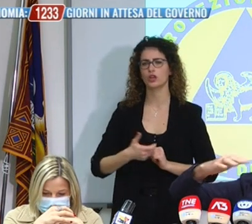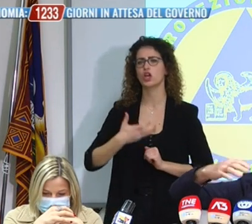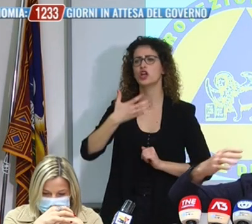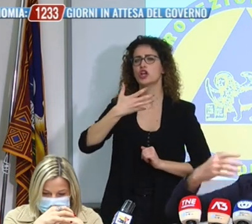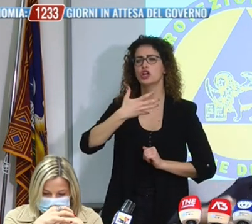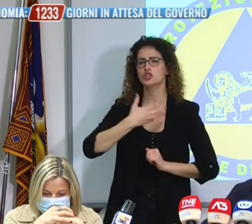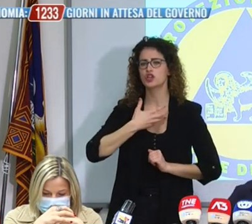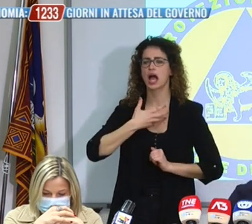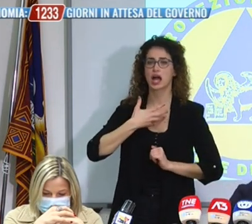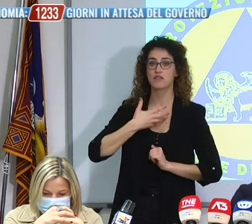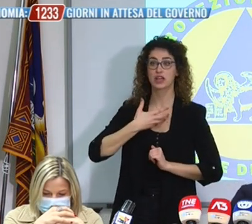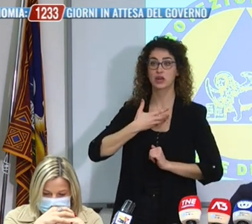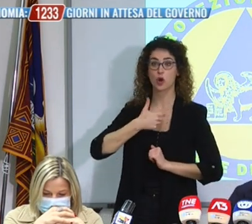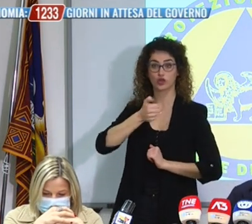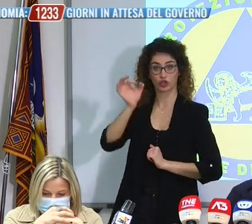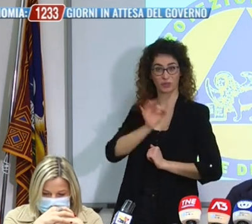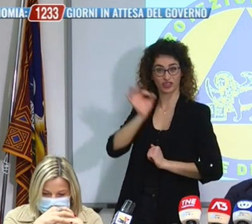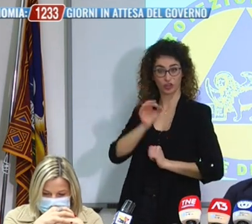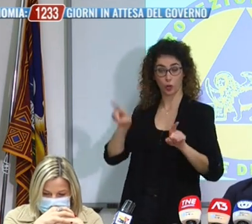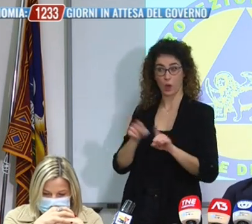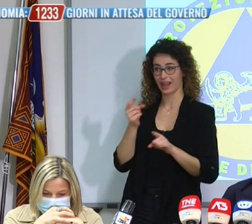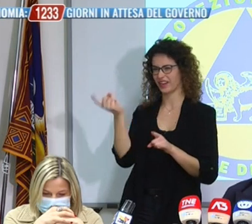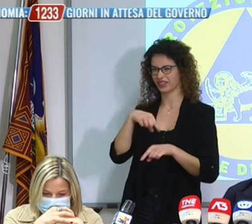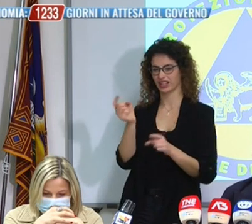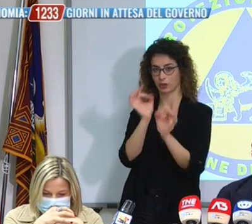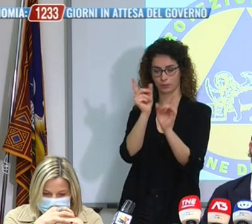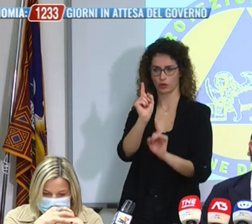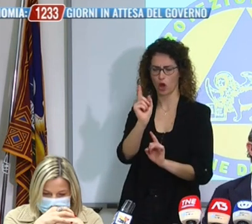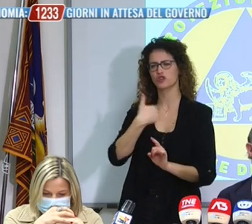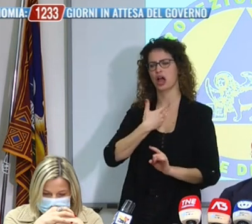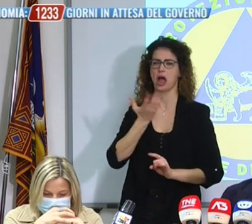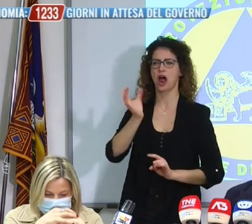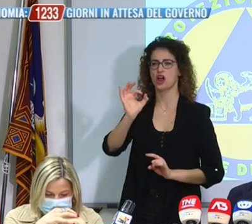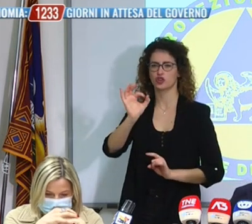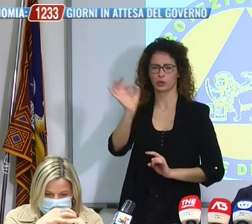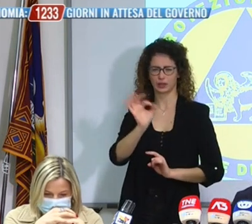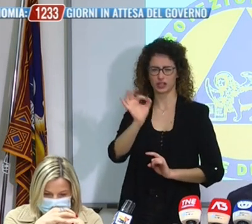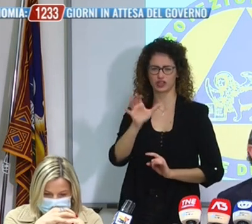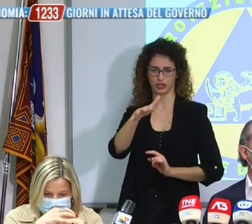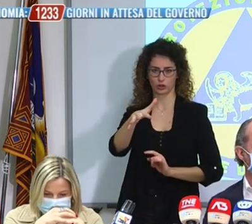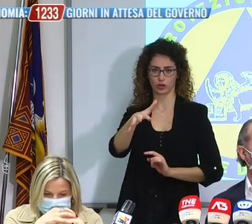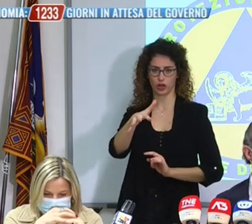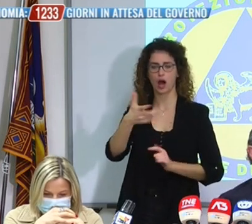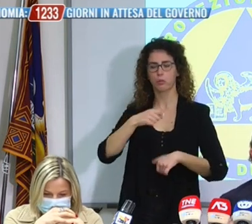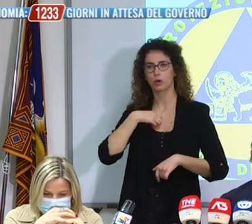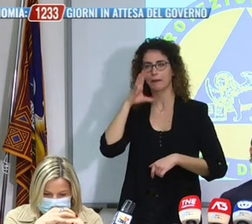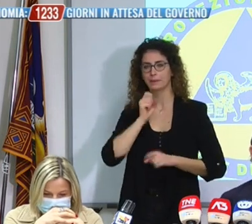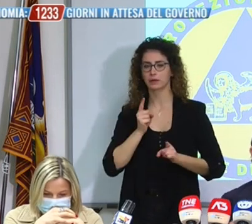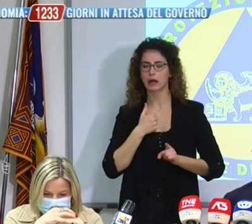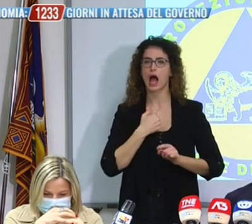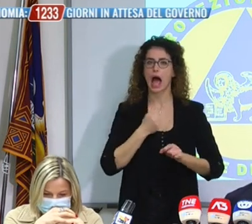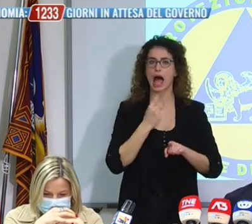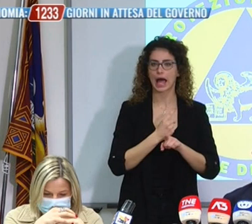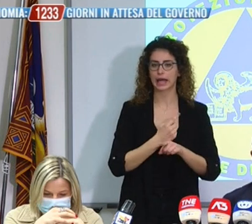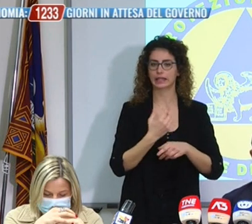attendibilità non buona come quello di domani mattina, ci permetta di dire, beh, cerchiamo di mettere fieno in cascina, cerchiamo di